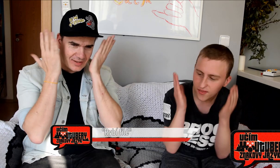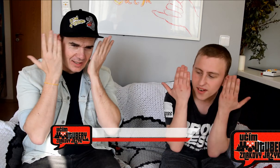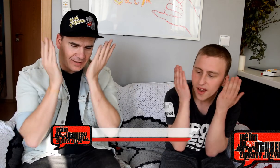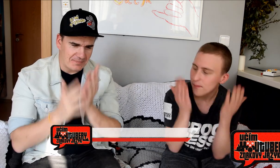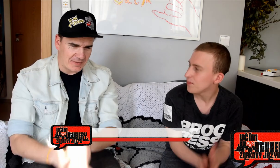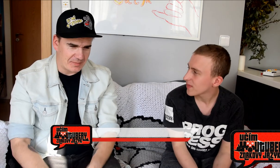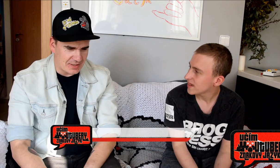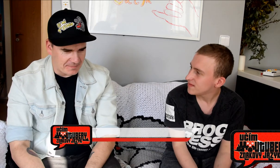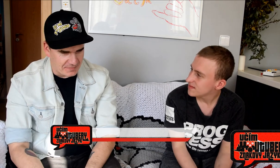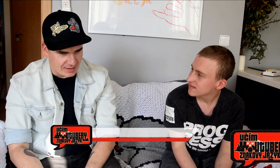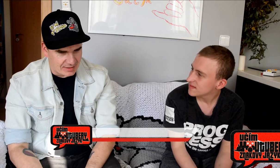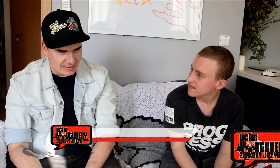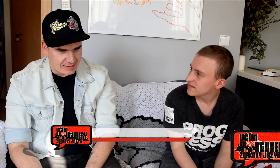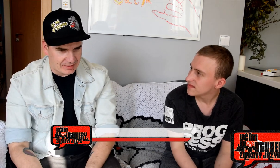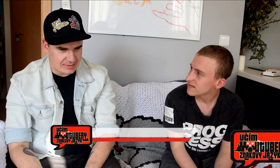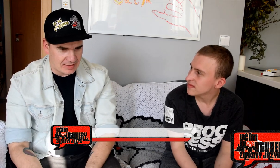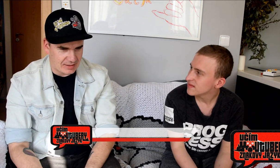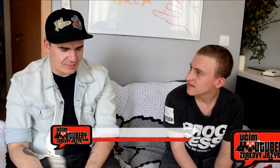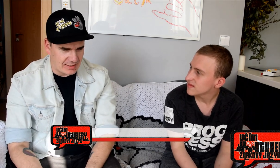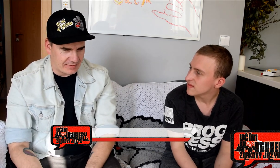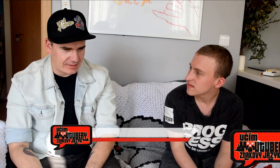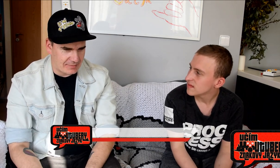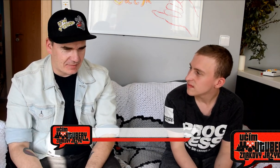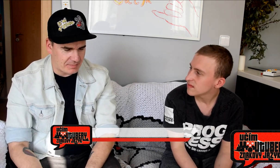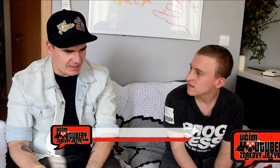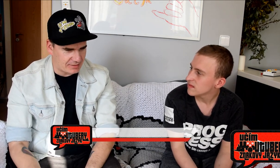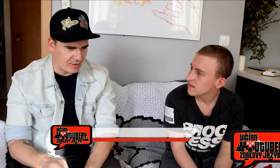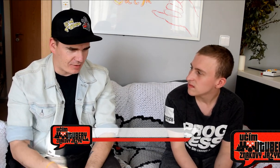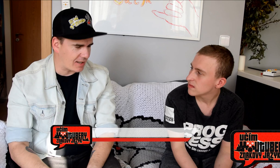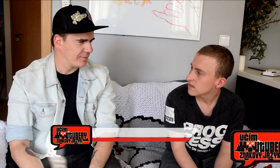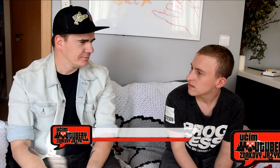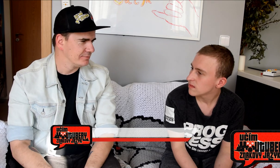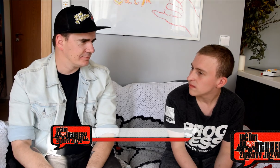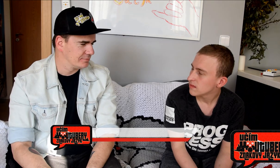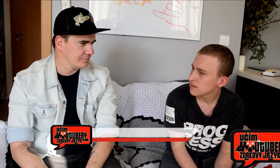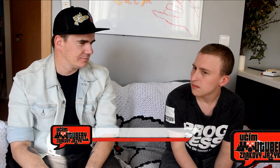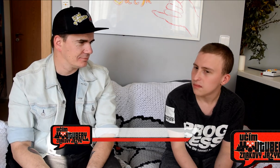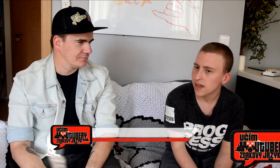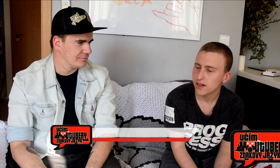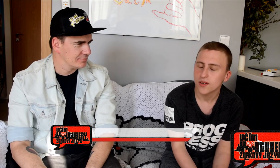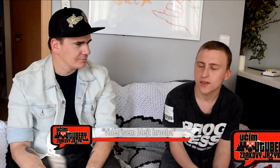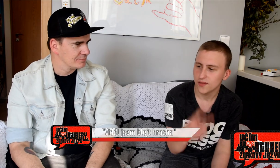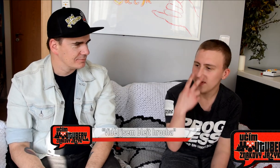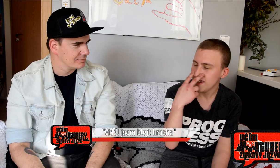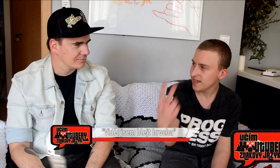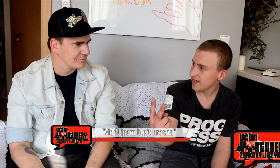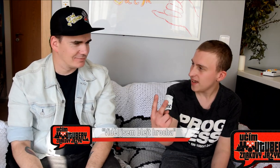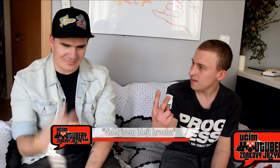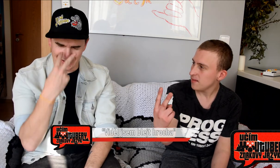Rybí fila. Dobře. Jak se řekne, viděl jsem Blade Hrocha. Blade, jo.